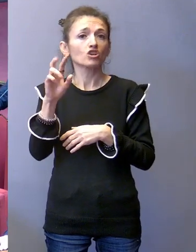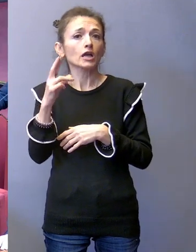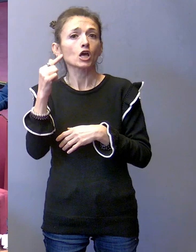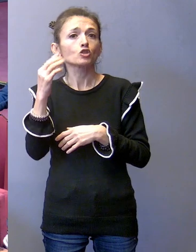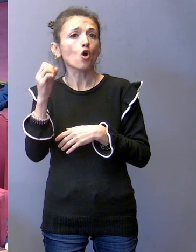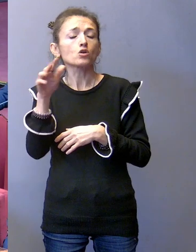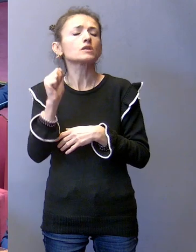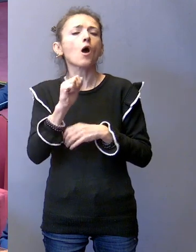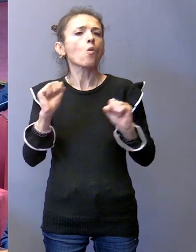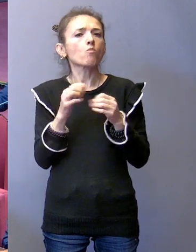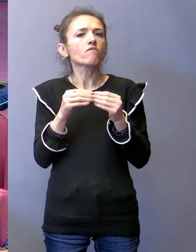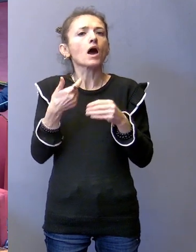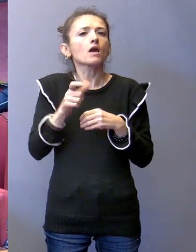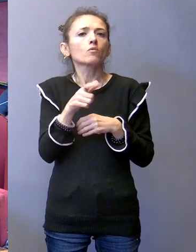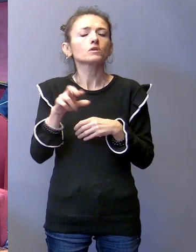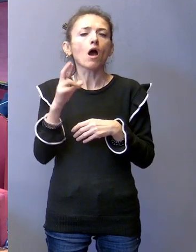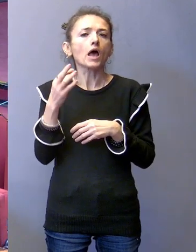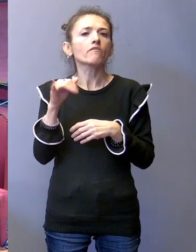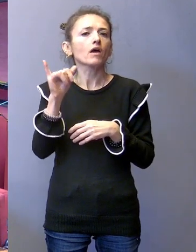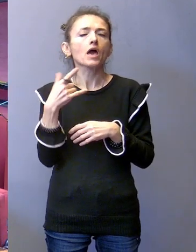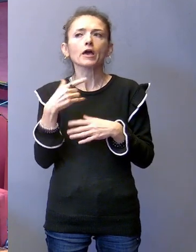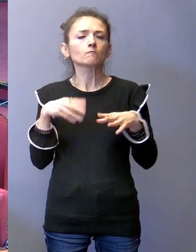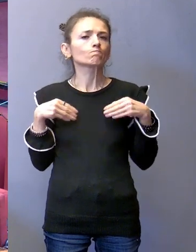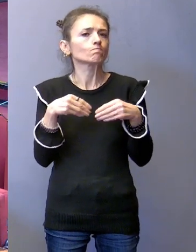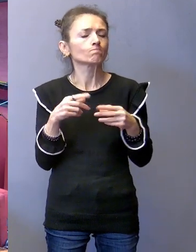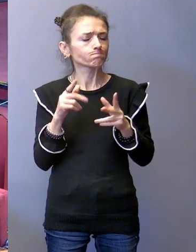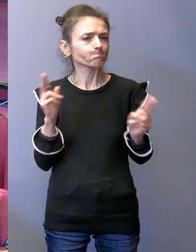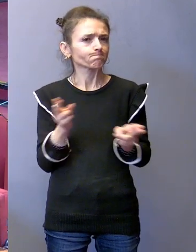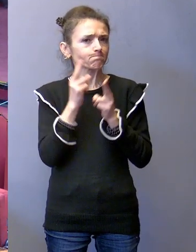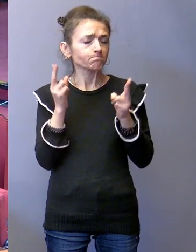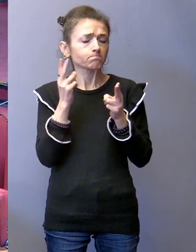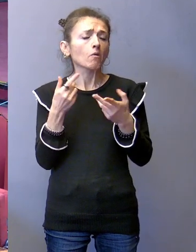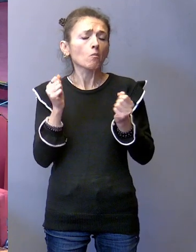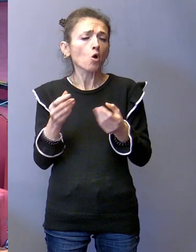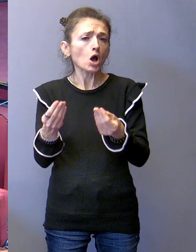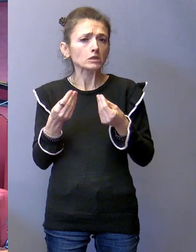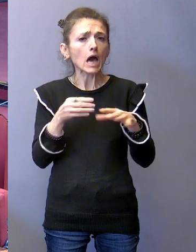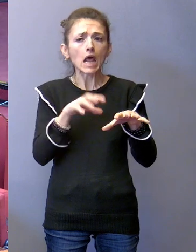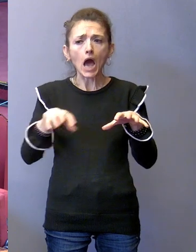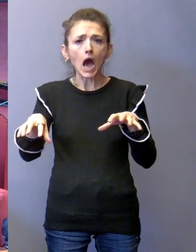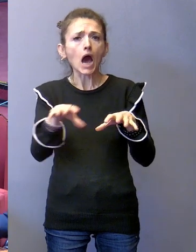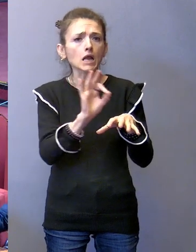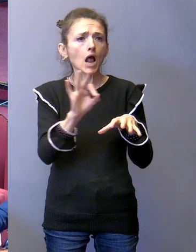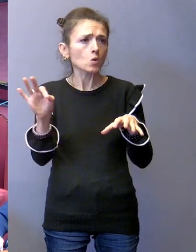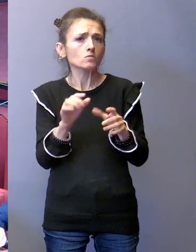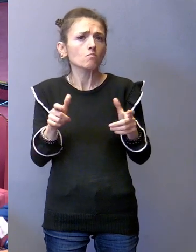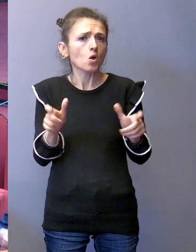perché era feno vuol venire allora che sia mai che non viene qua Ma magari dia qualche area che rimane bloccata perché sia stato utile chiedono Ma nessuno la dà per poter